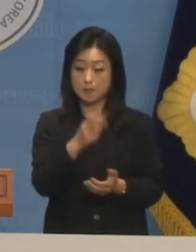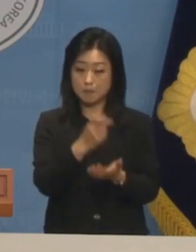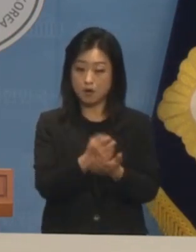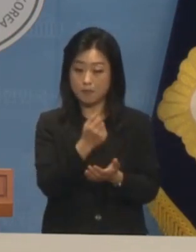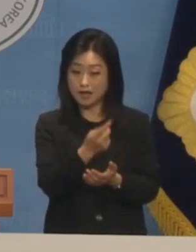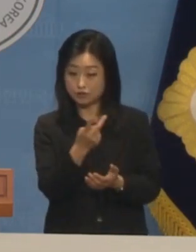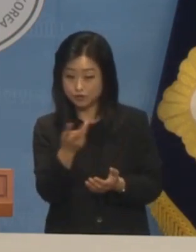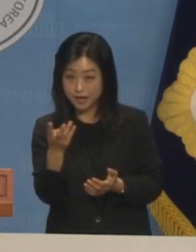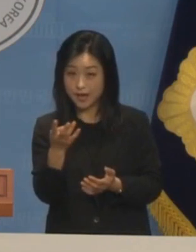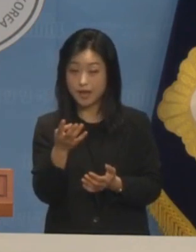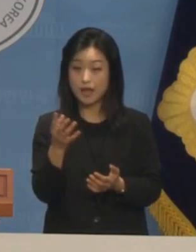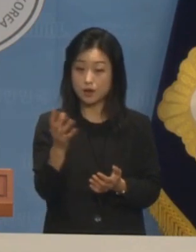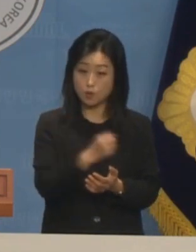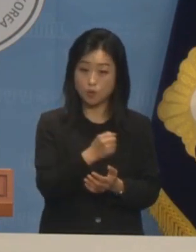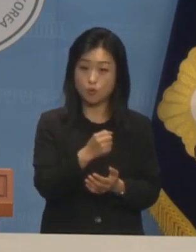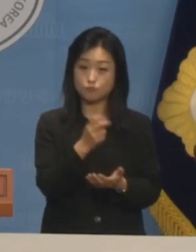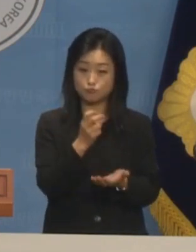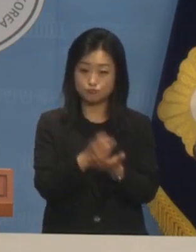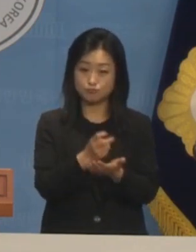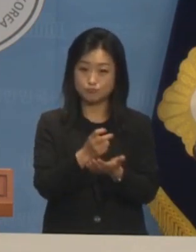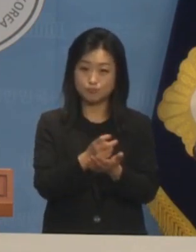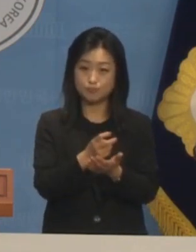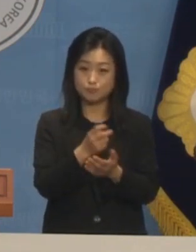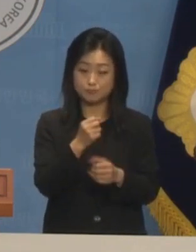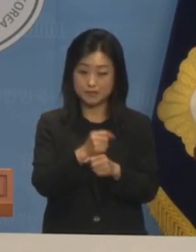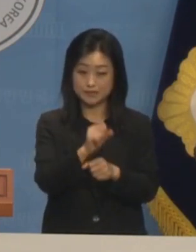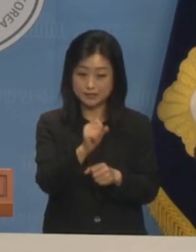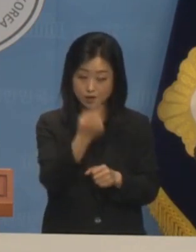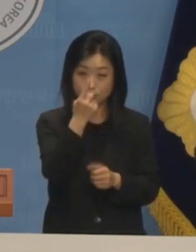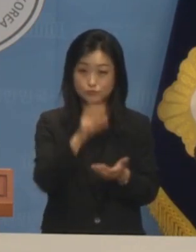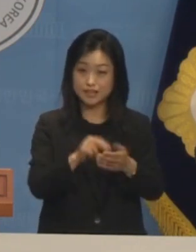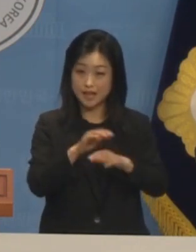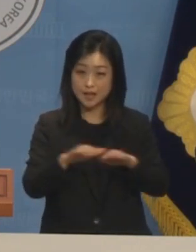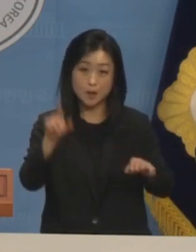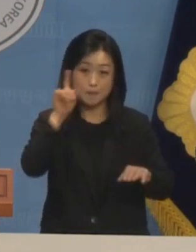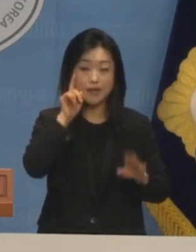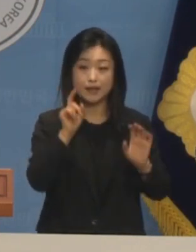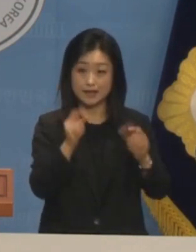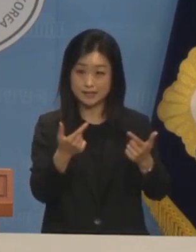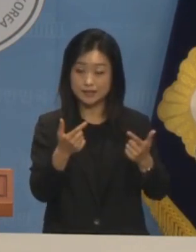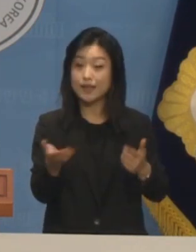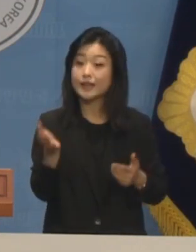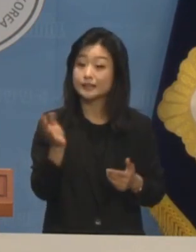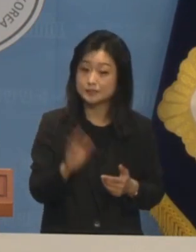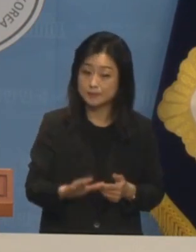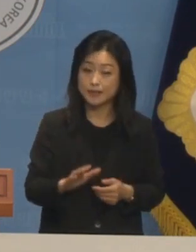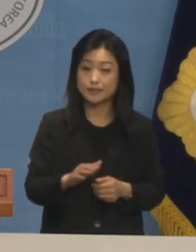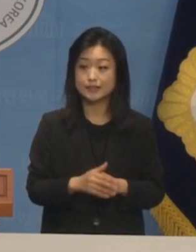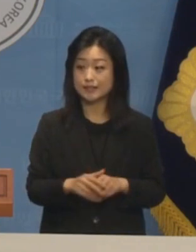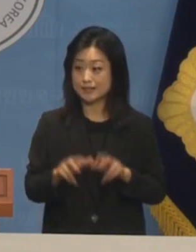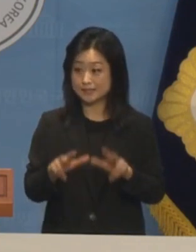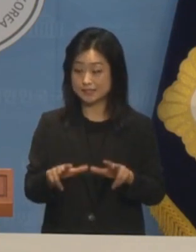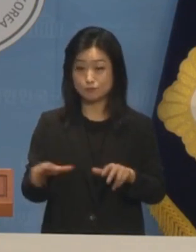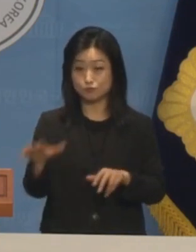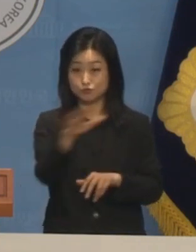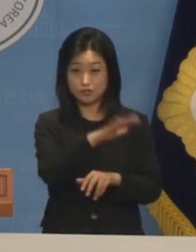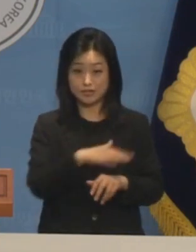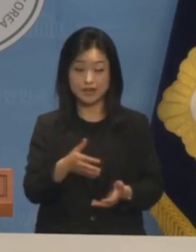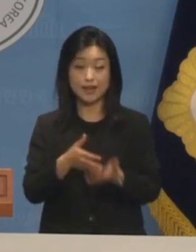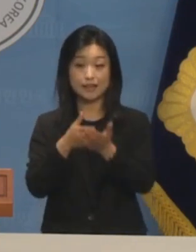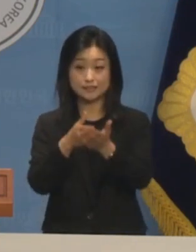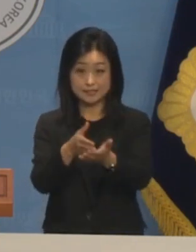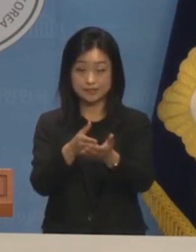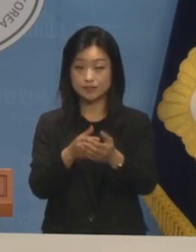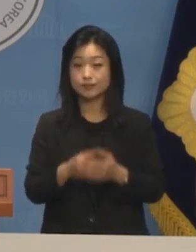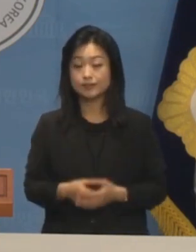개로 해결한 사례는 없었습니다. 이번 정부는 자율 규제로 수년간 온라인 플랫폼 문제 해결의 시정이 가능하다고